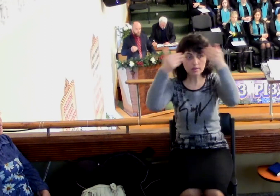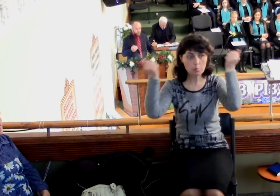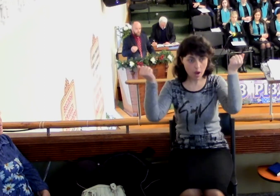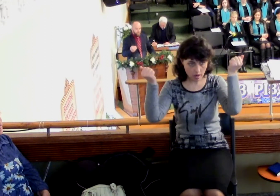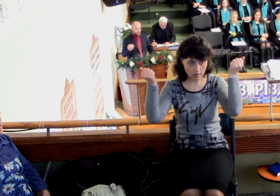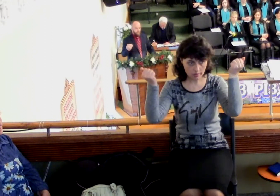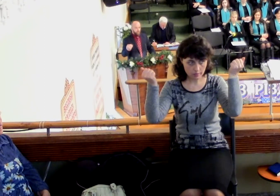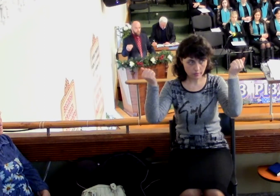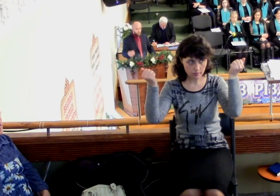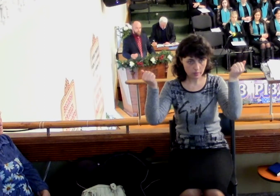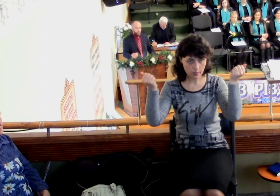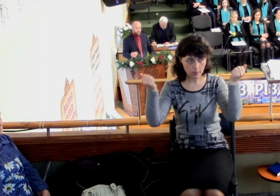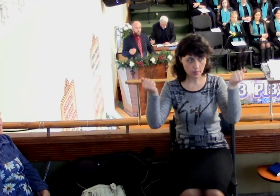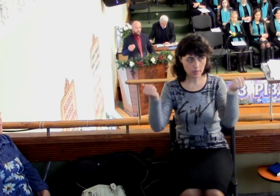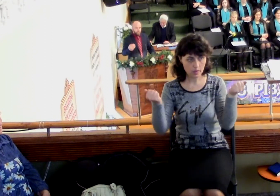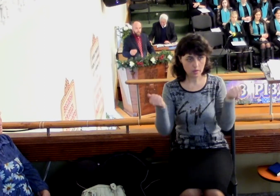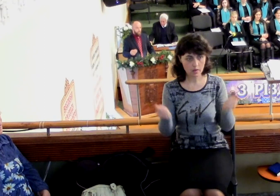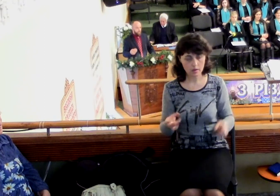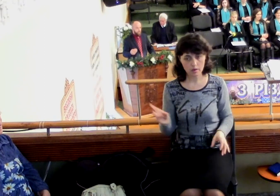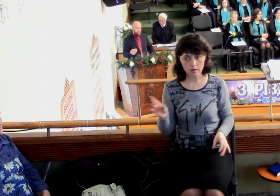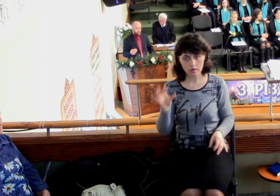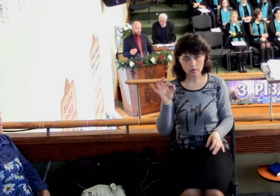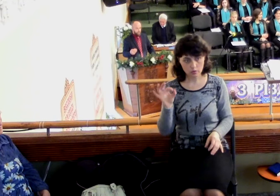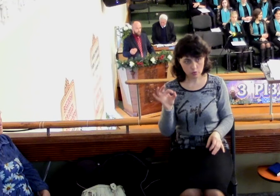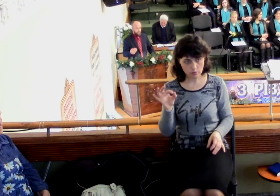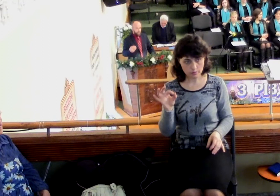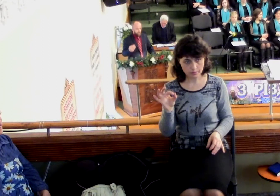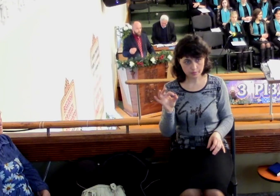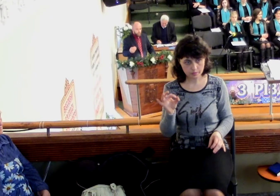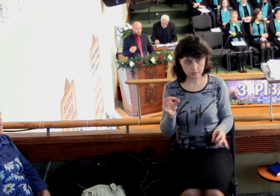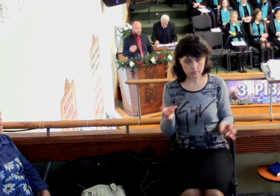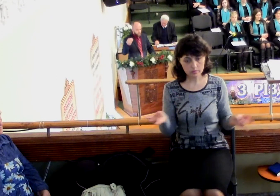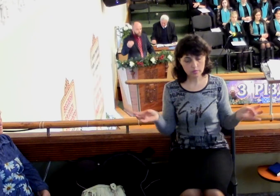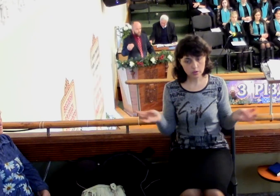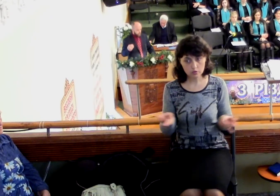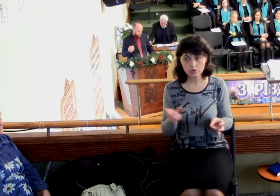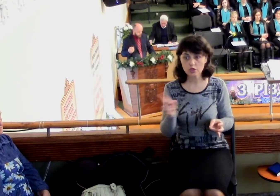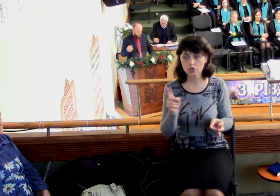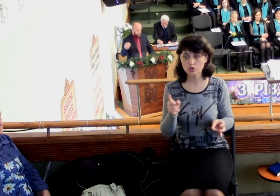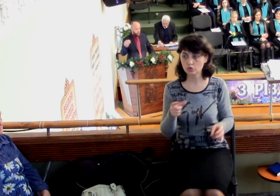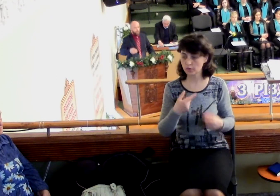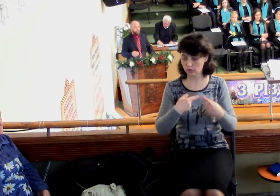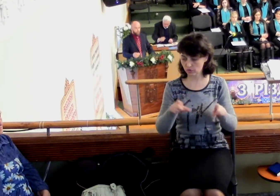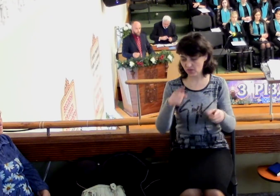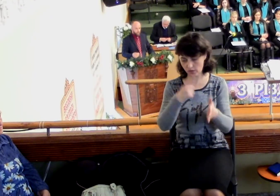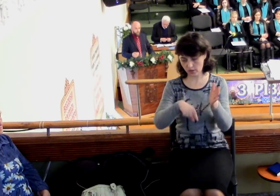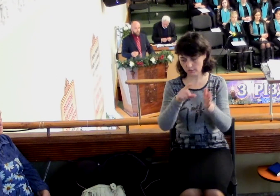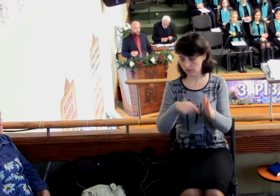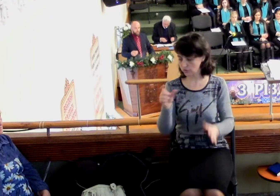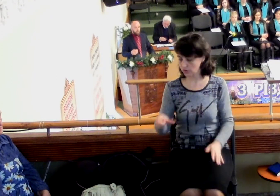любят Иисуса Христа, чтобы в нас горел этот свет. Горел тот свет, который пришел когда-то очень